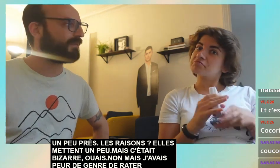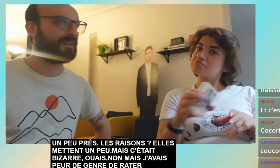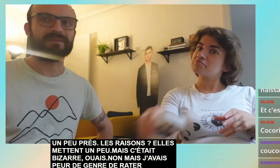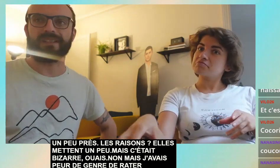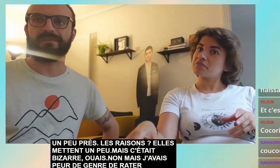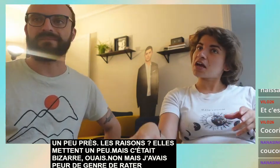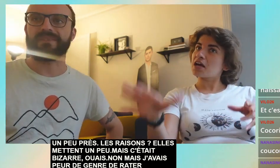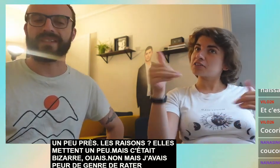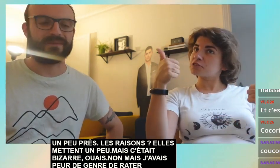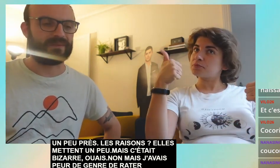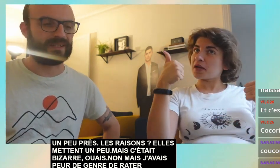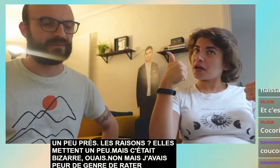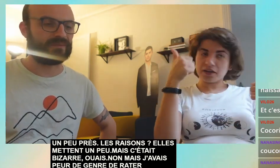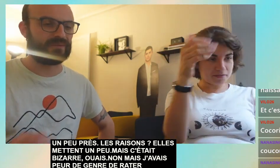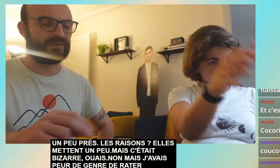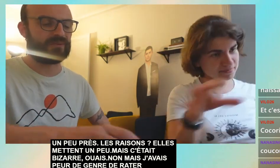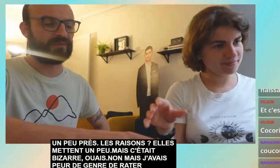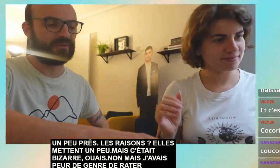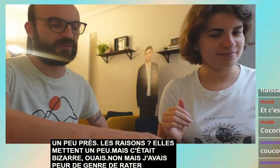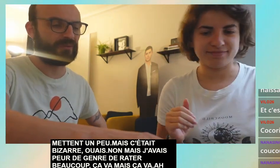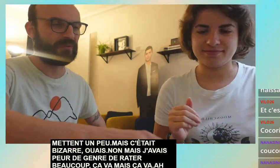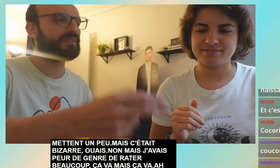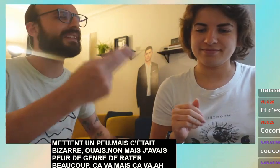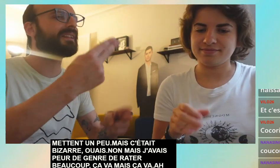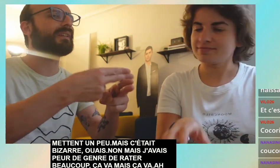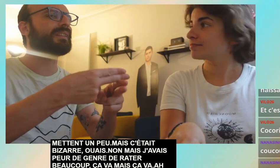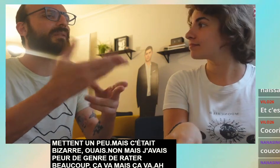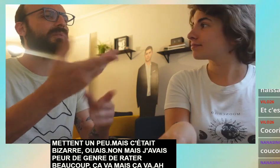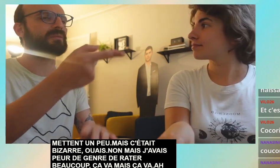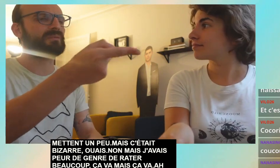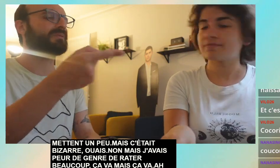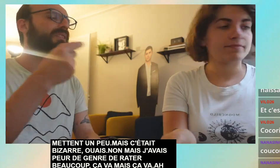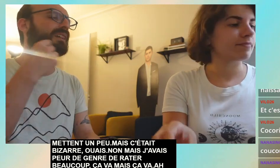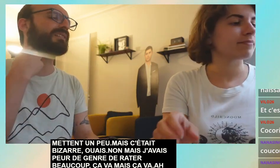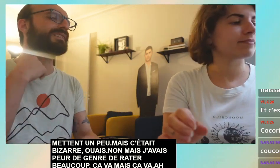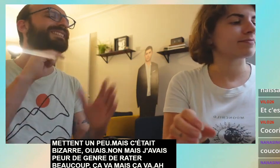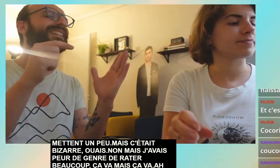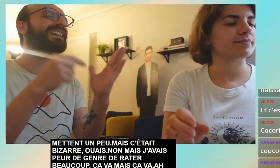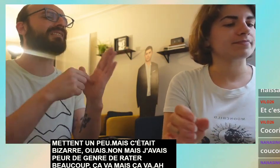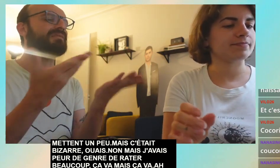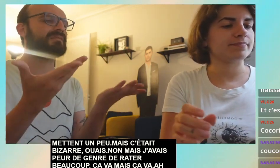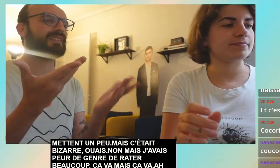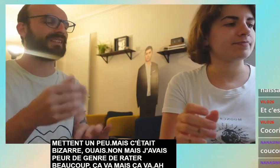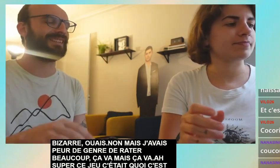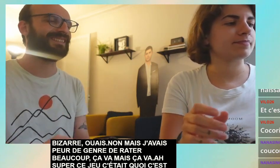Ah, voilà. Ah, Si vous voulez, super. du coup, ce jeu, c'est quoi le nom, du coup, déjà? C'était quand? C'est ça?